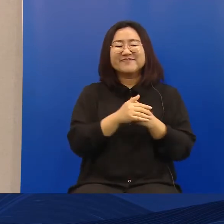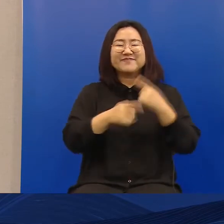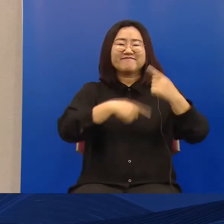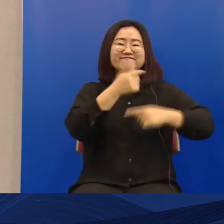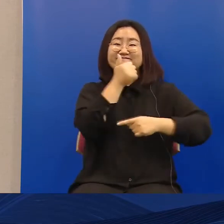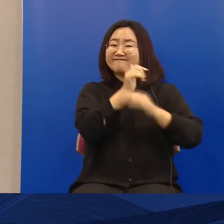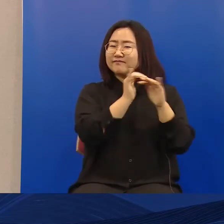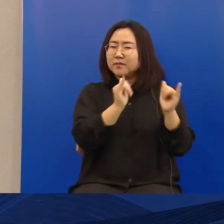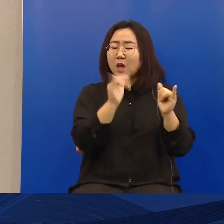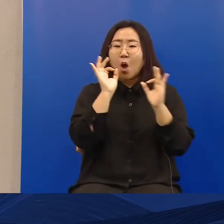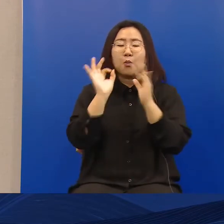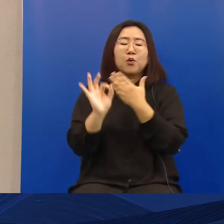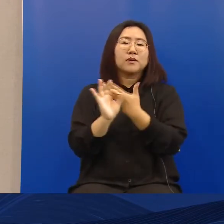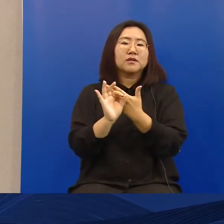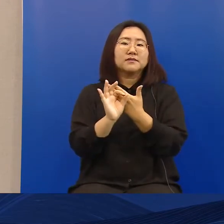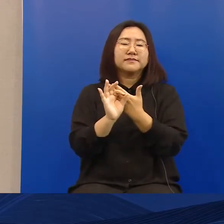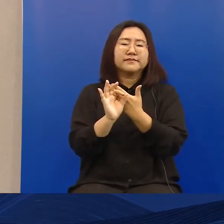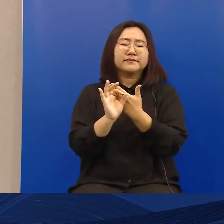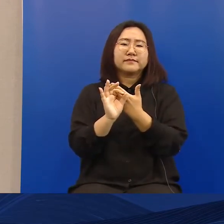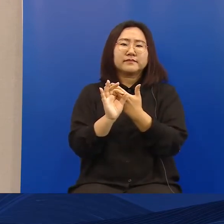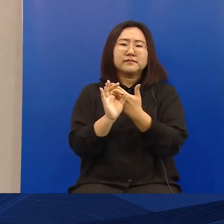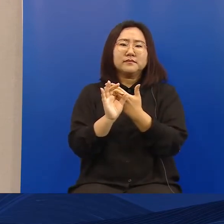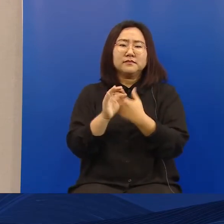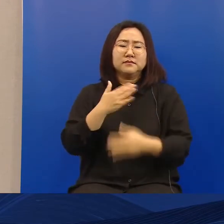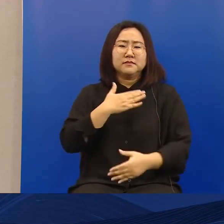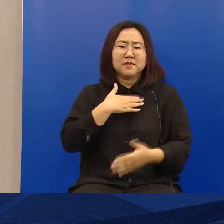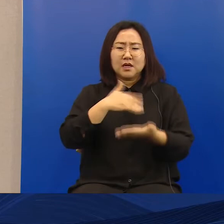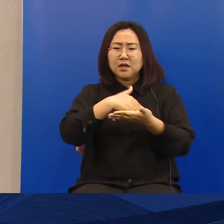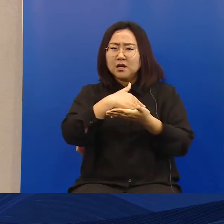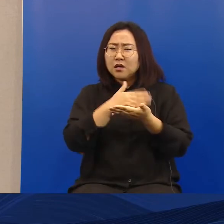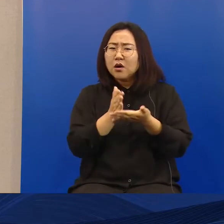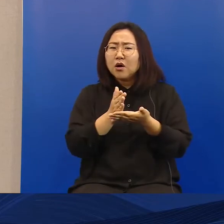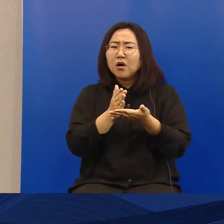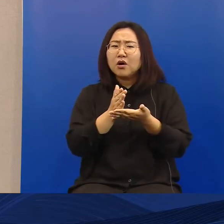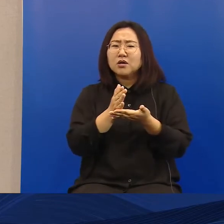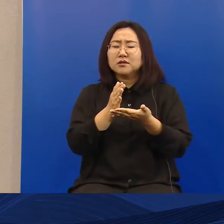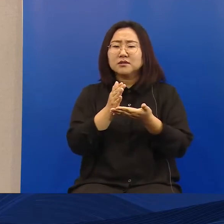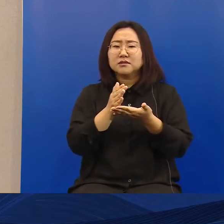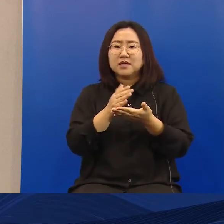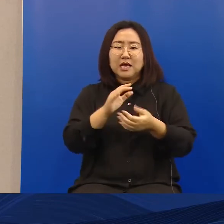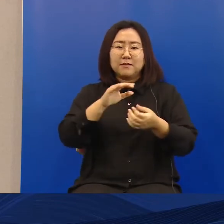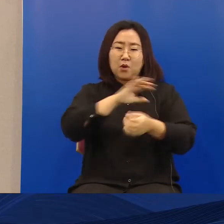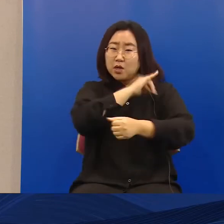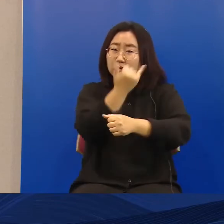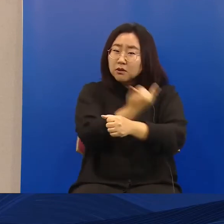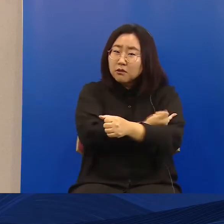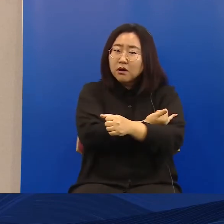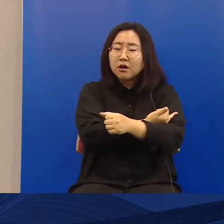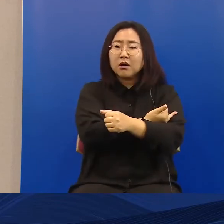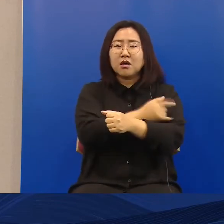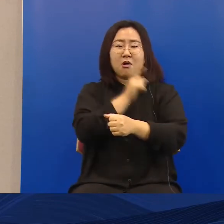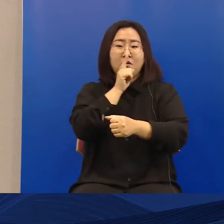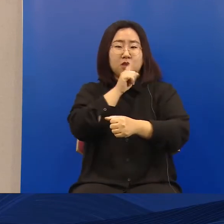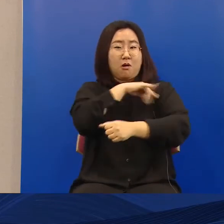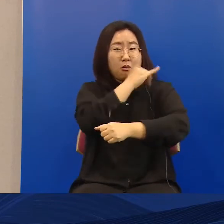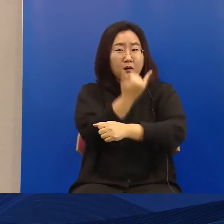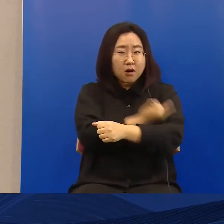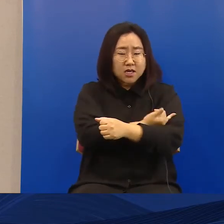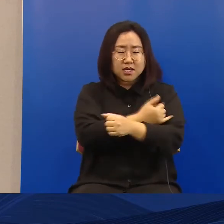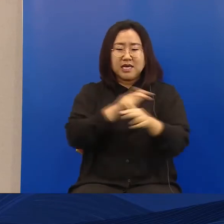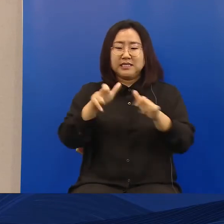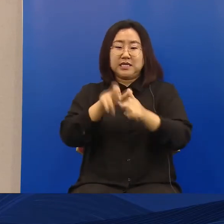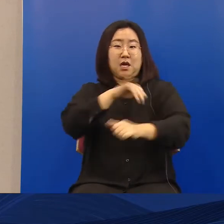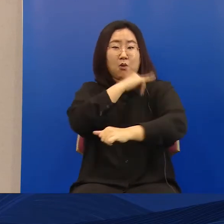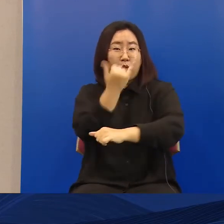수어 통역사로 보면은요. 저희가 다양한 작업을 했습니다. 인권, 언어적 권리,